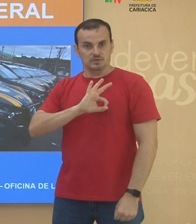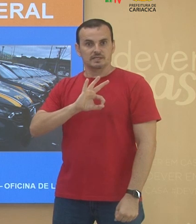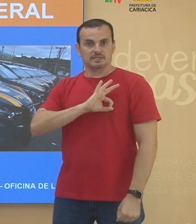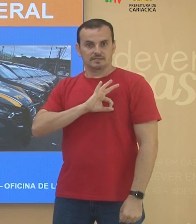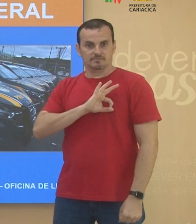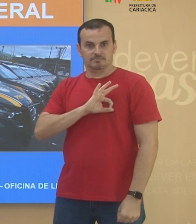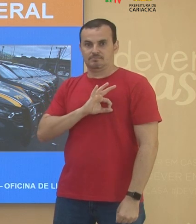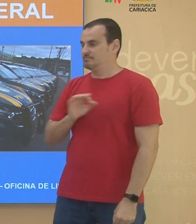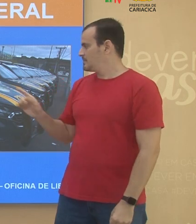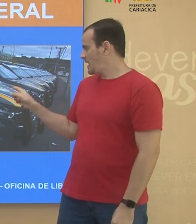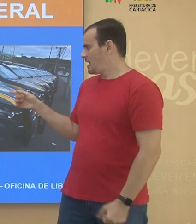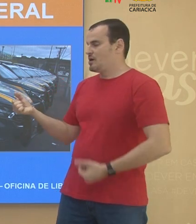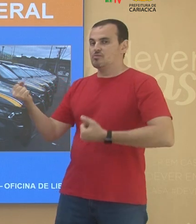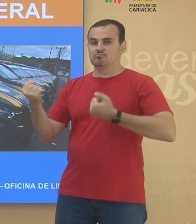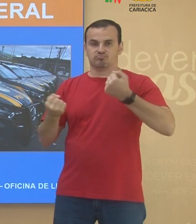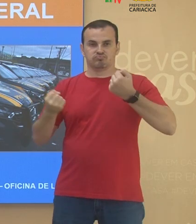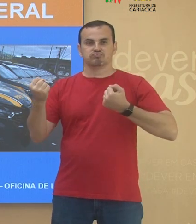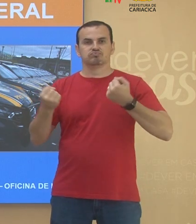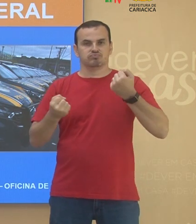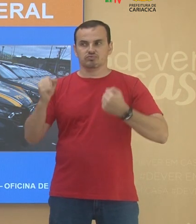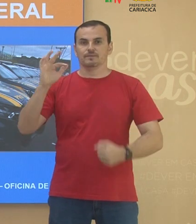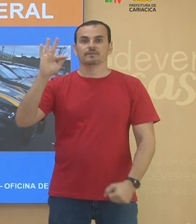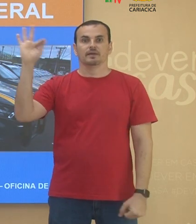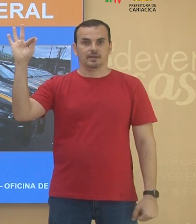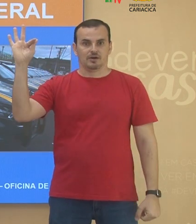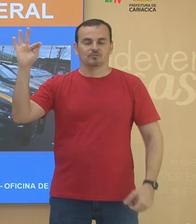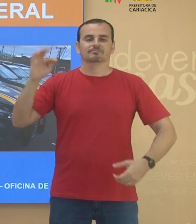Viatura policial e federal.